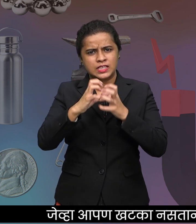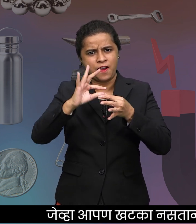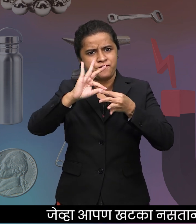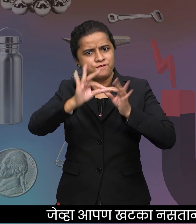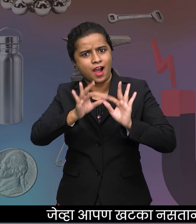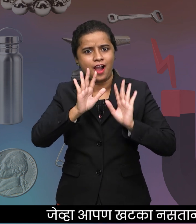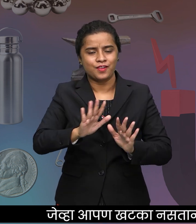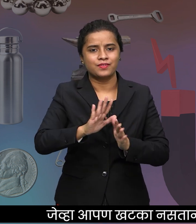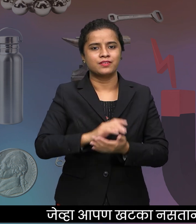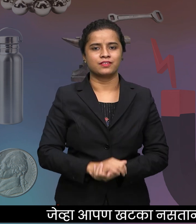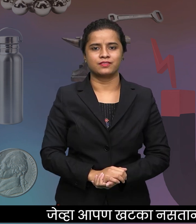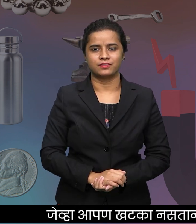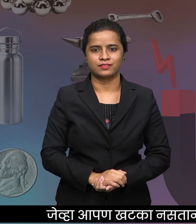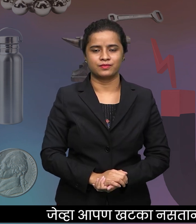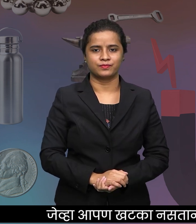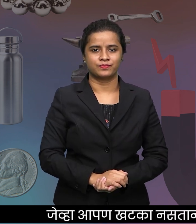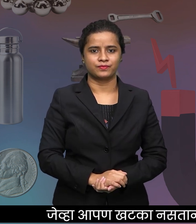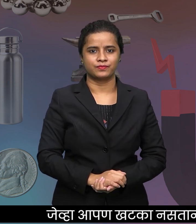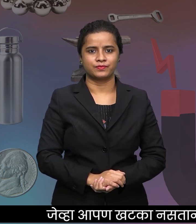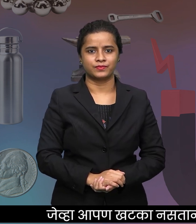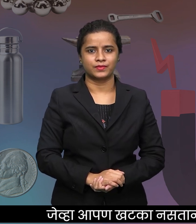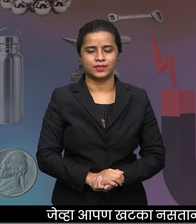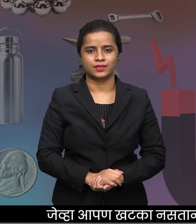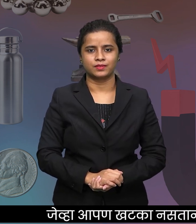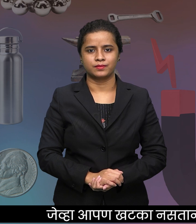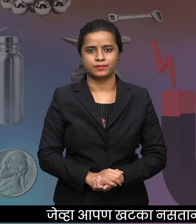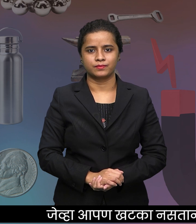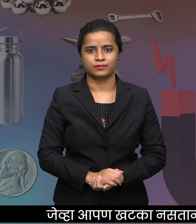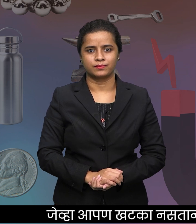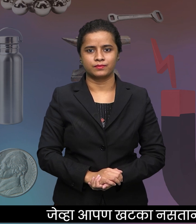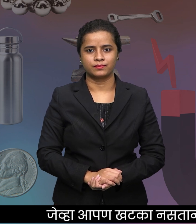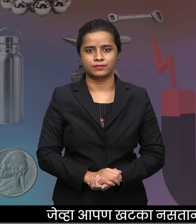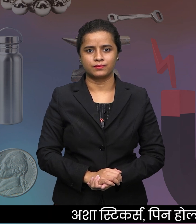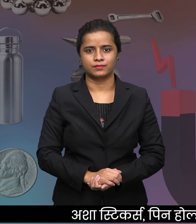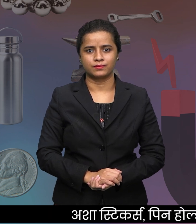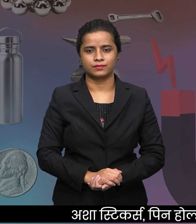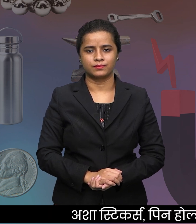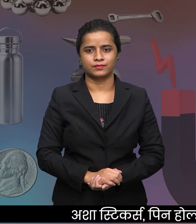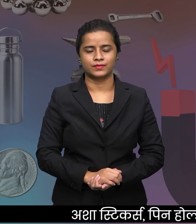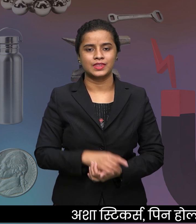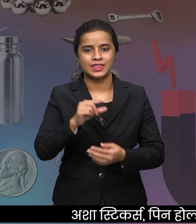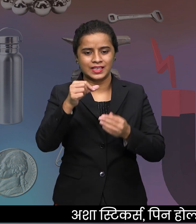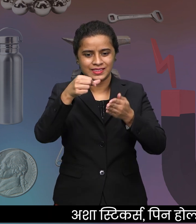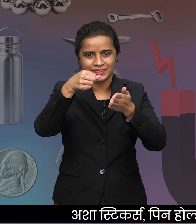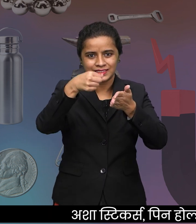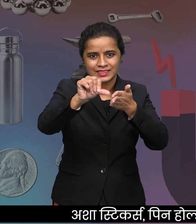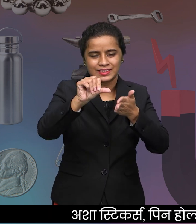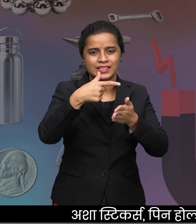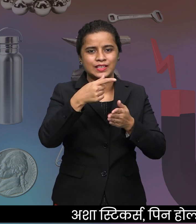जेव्हा आपण खटका नसतानाही ते बंद करतो तेव्हा झाकण घट्ट बसते. अशा स्टिकर्स, पिन होल्डर आणि पेन्सिल